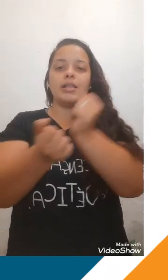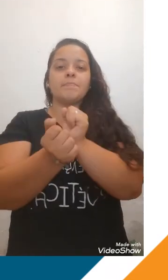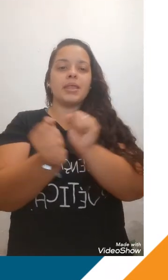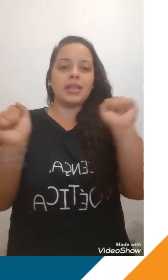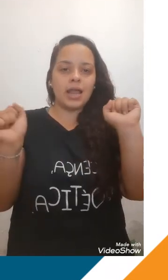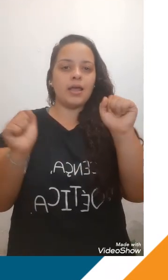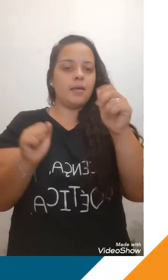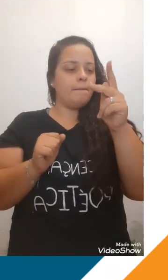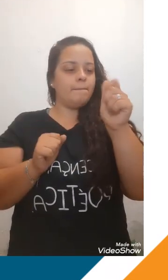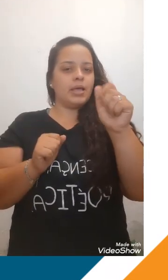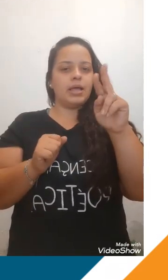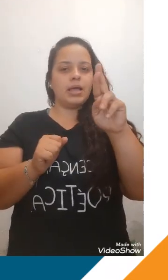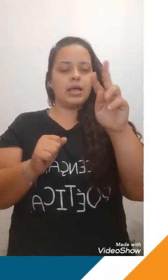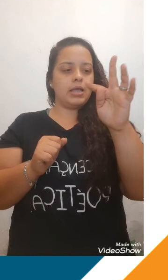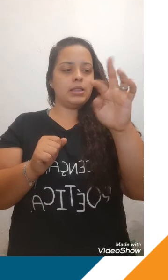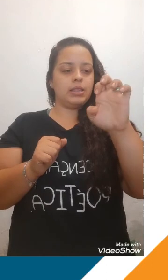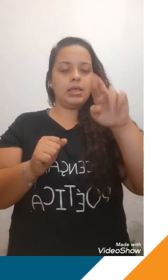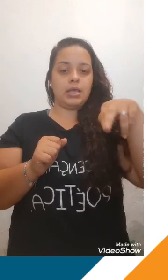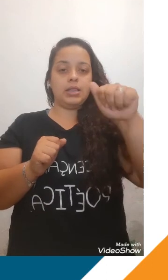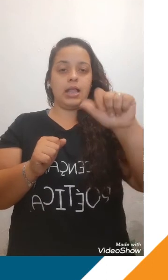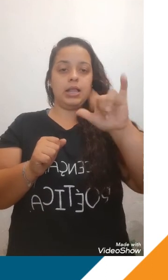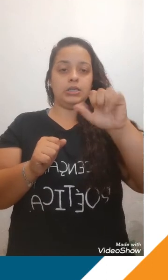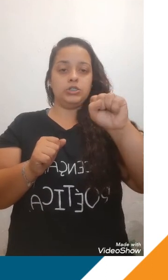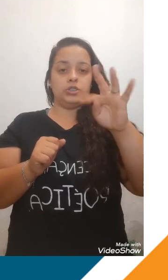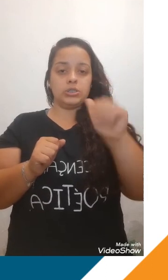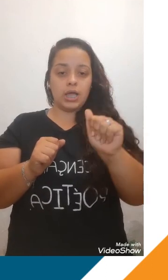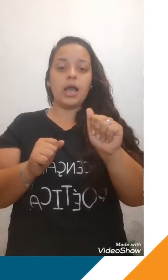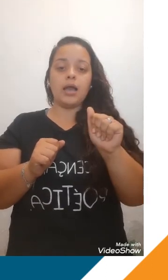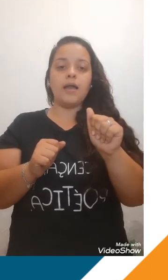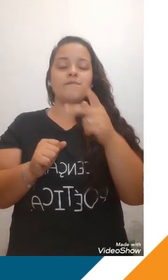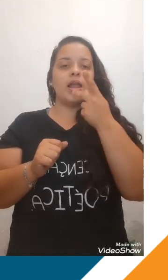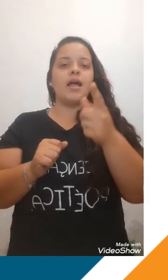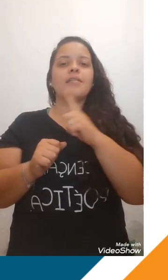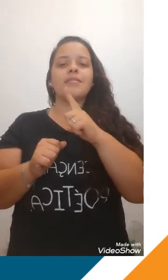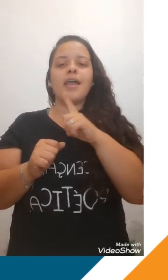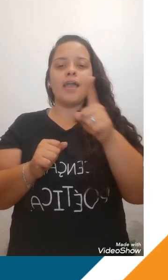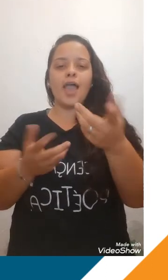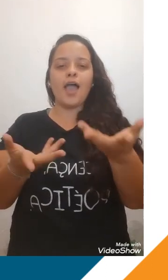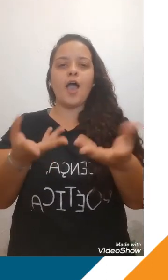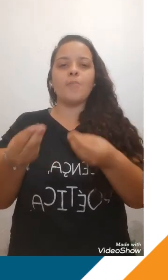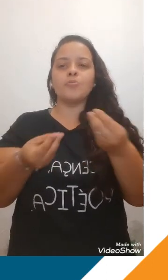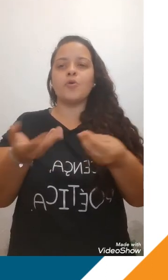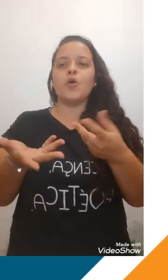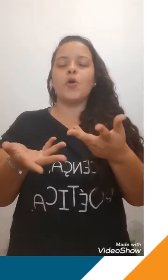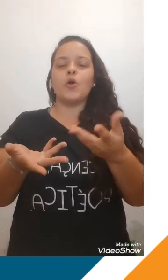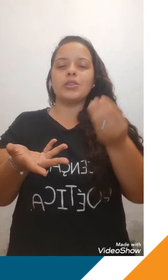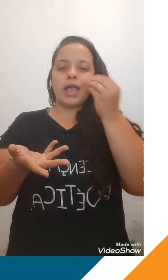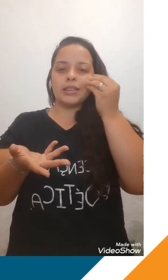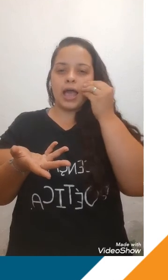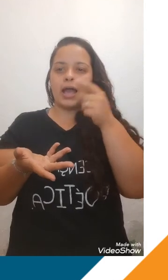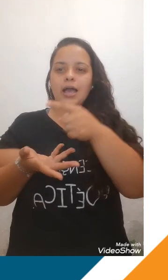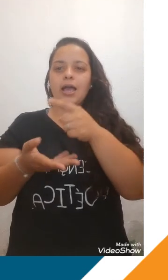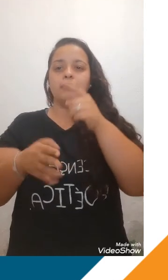dos cativos. Ou seja, aqui seria uma alternativa de libertação que partisse